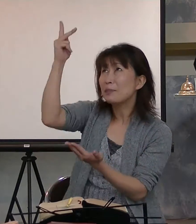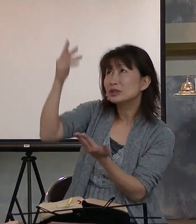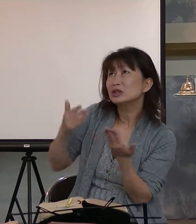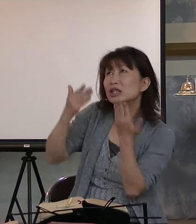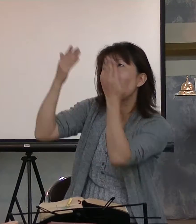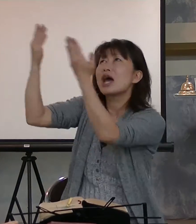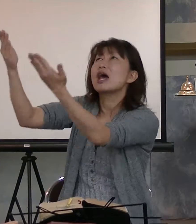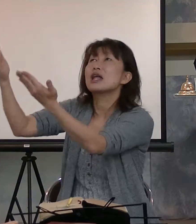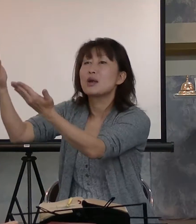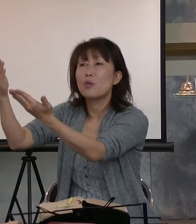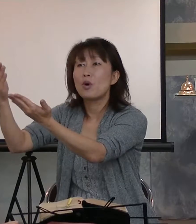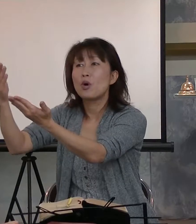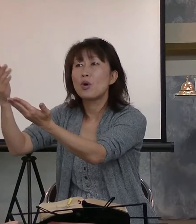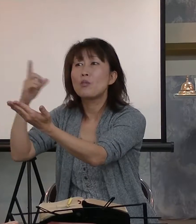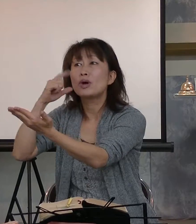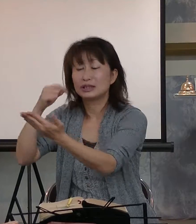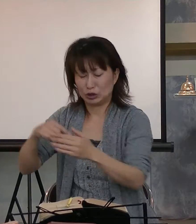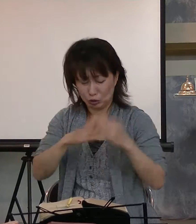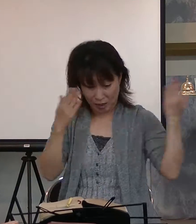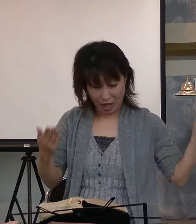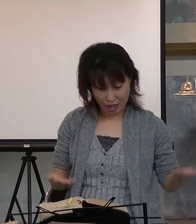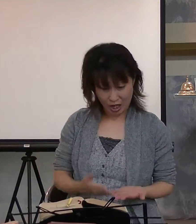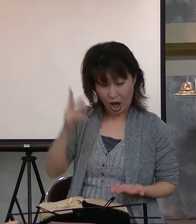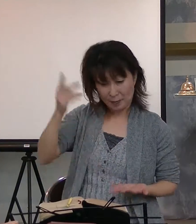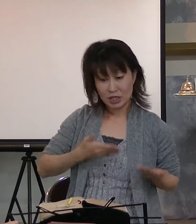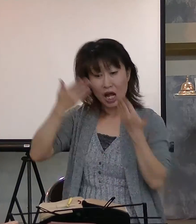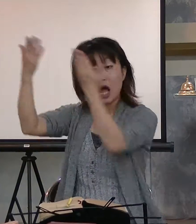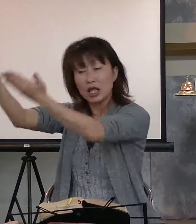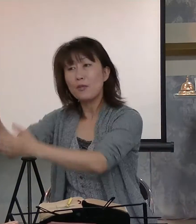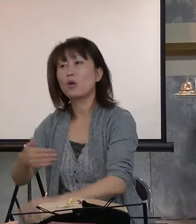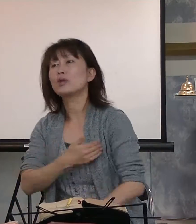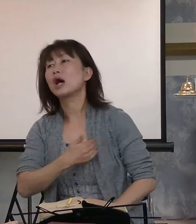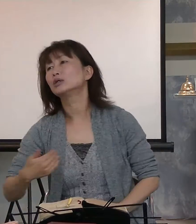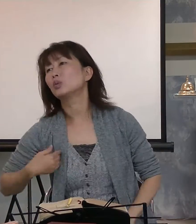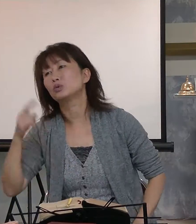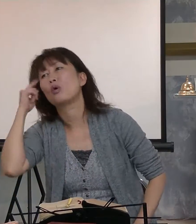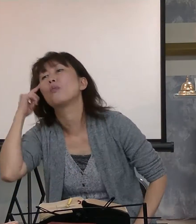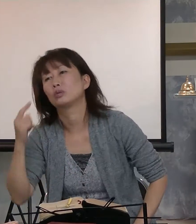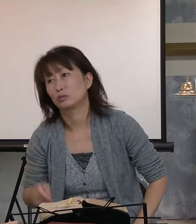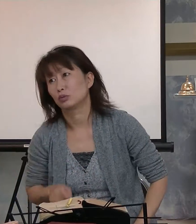は大丈夫だと思う。それ信仰者なんです。そうでしょ。